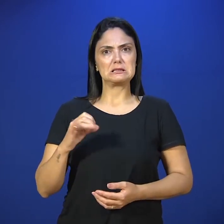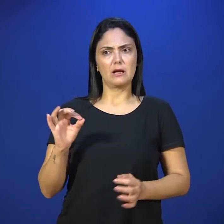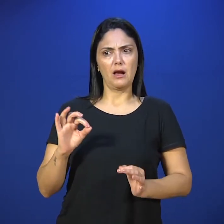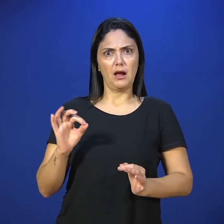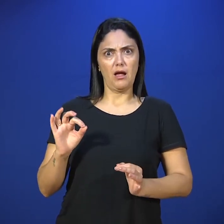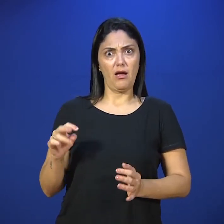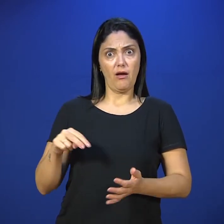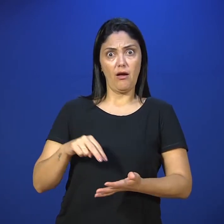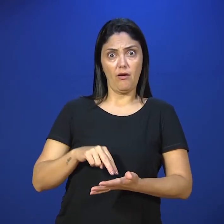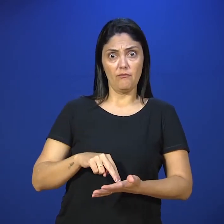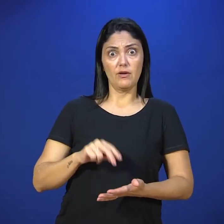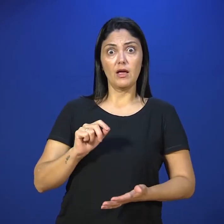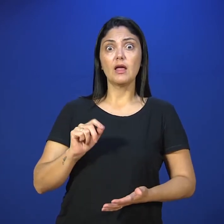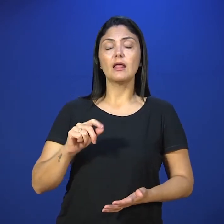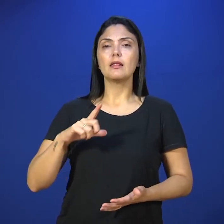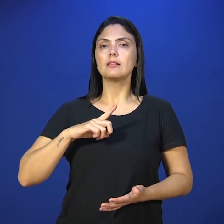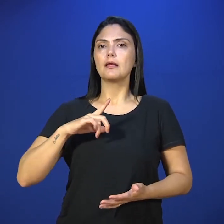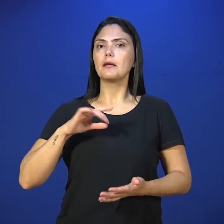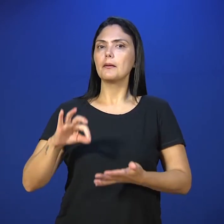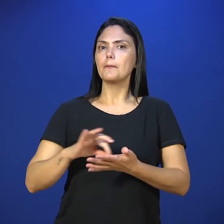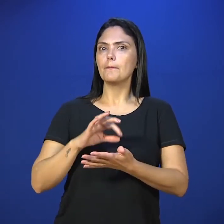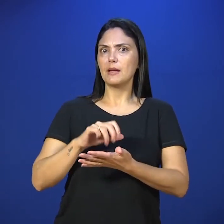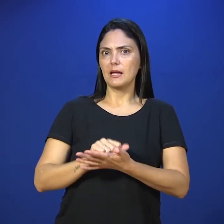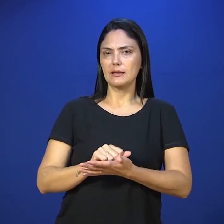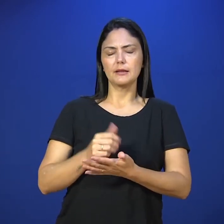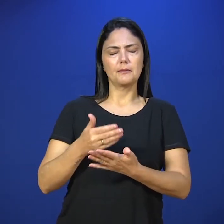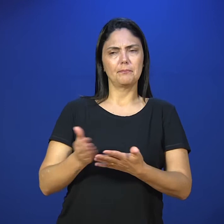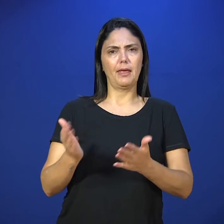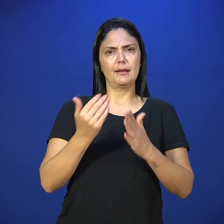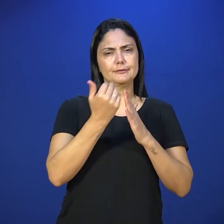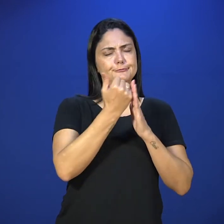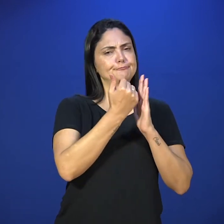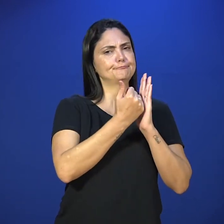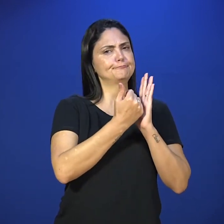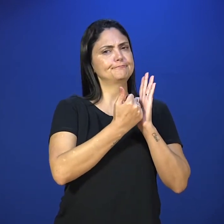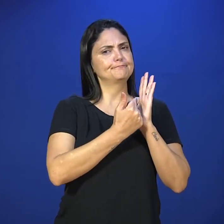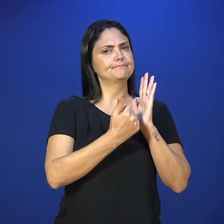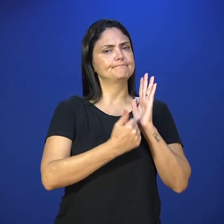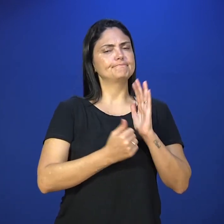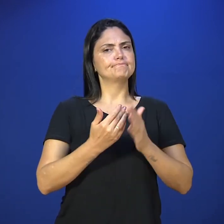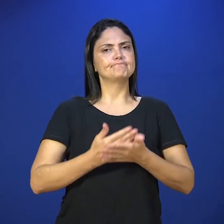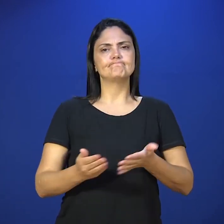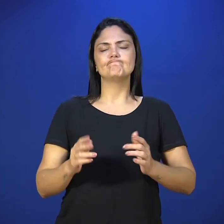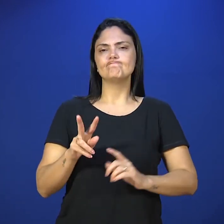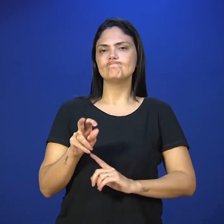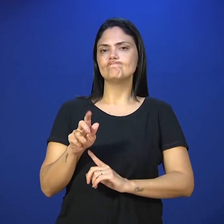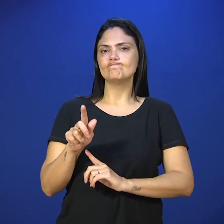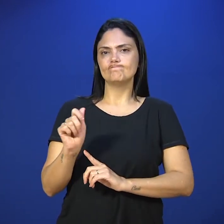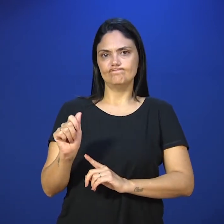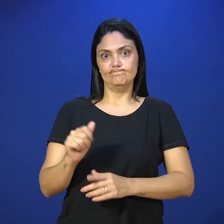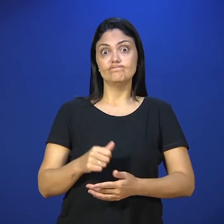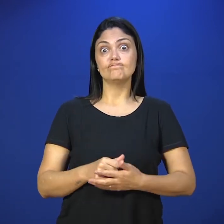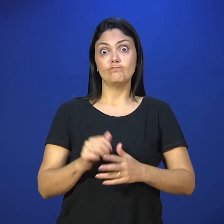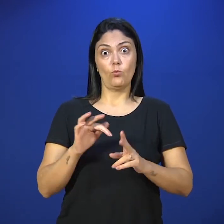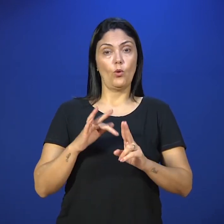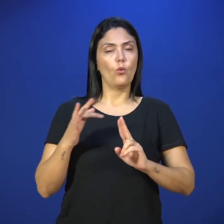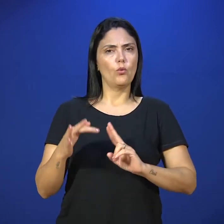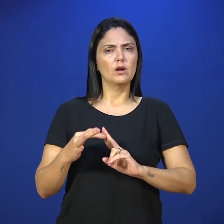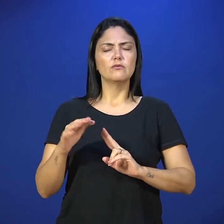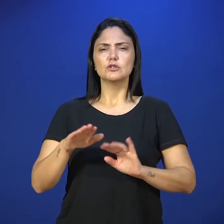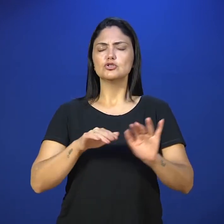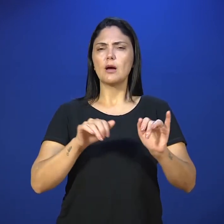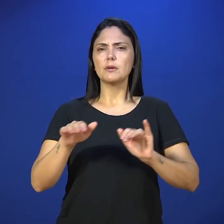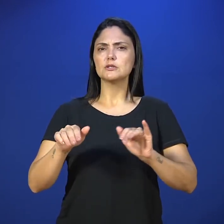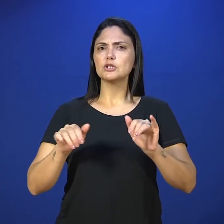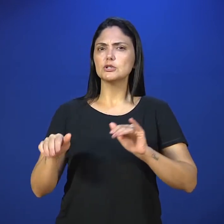comparecimento no prazo previsto para a matrícula implica na desclassificação do candidato e na perda da vaga. O Unifoa fará a chamada